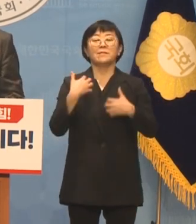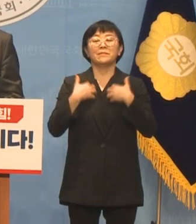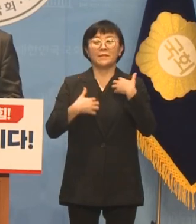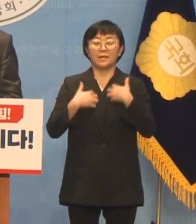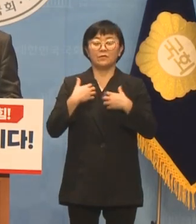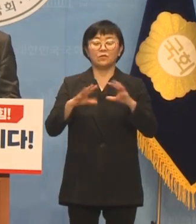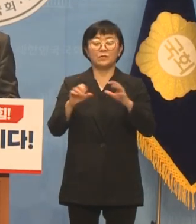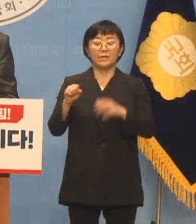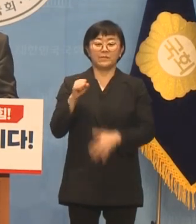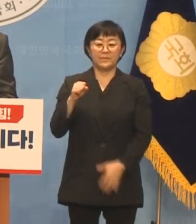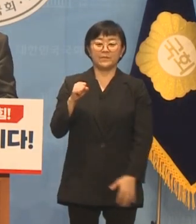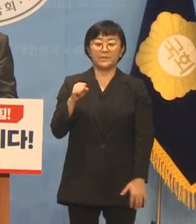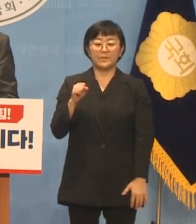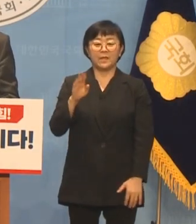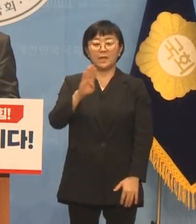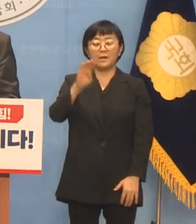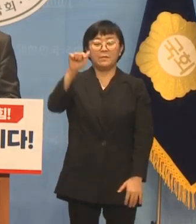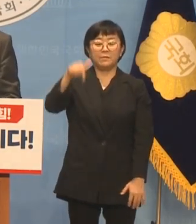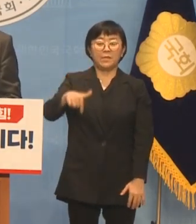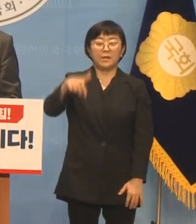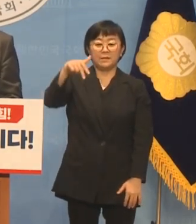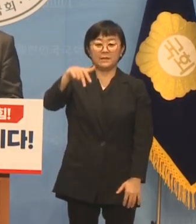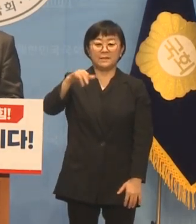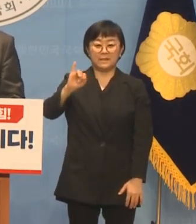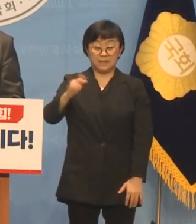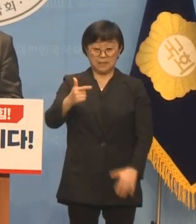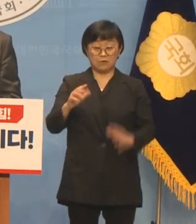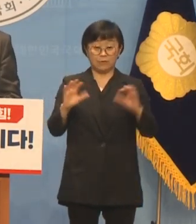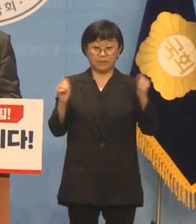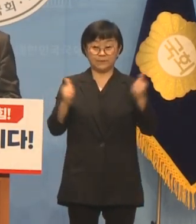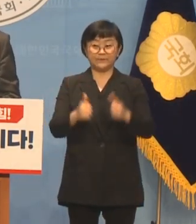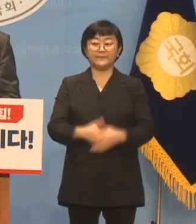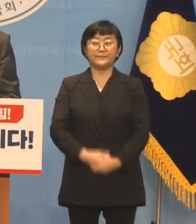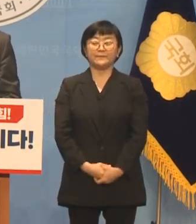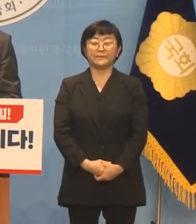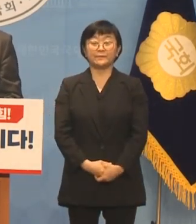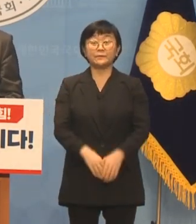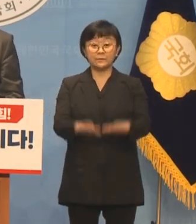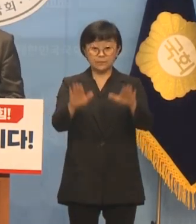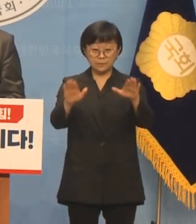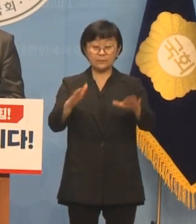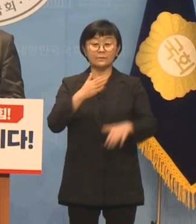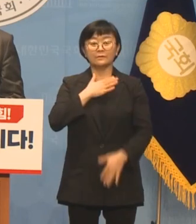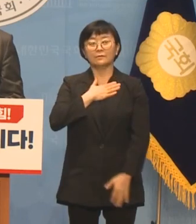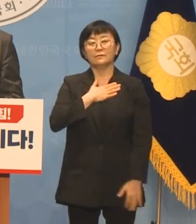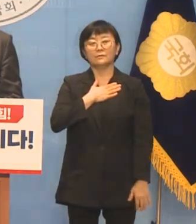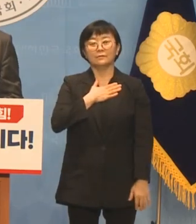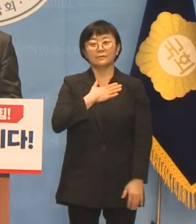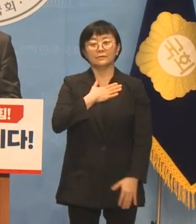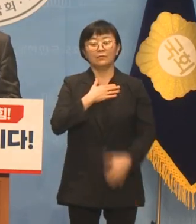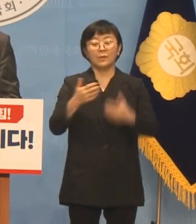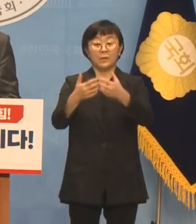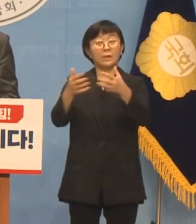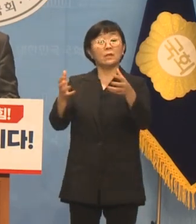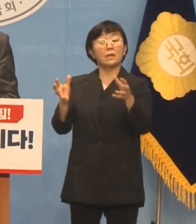반갑습니다. 국민의힘 박진 의원입니다. 오늘 저는